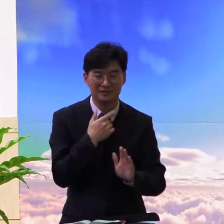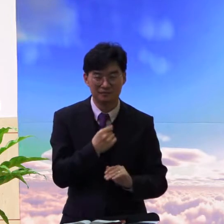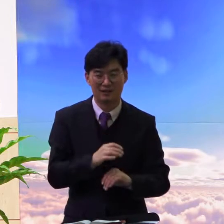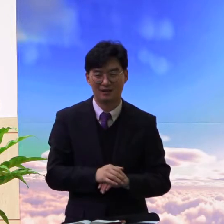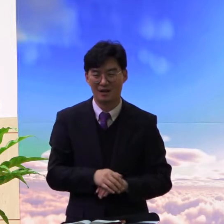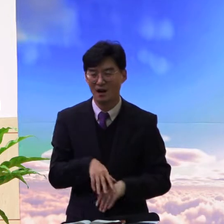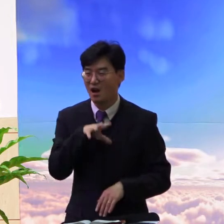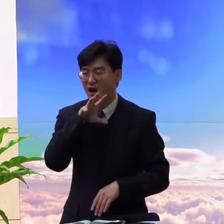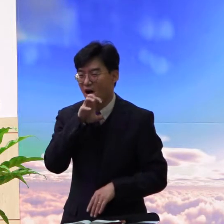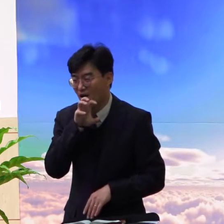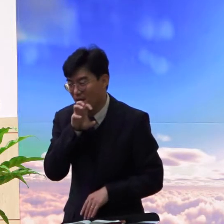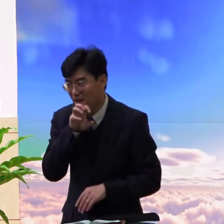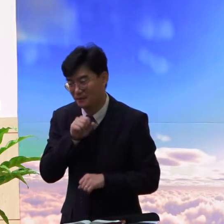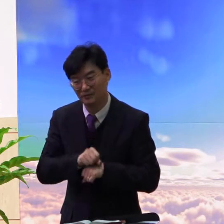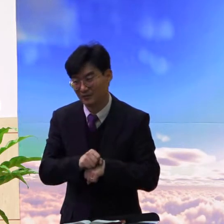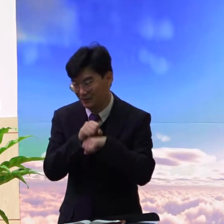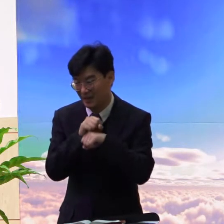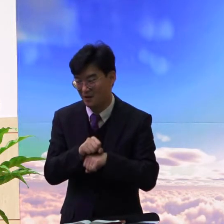원망스러우십니까?